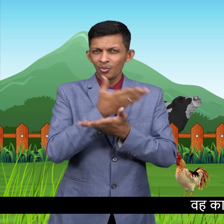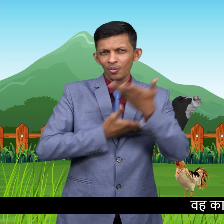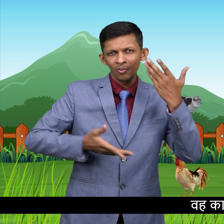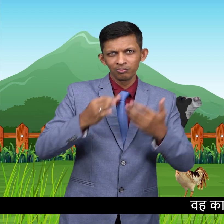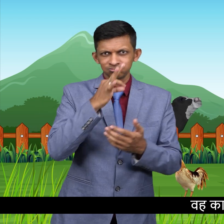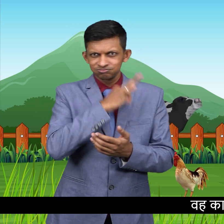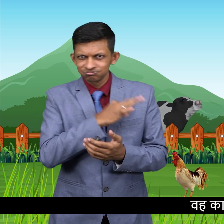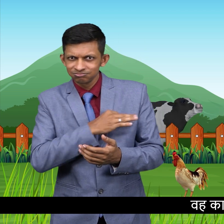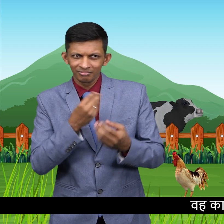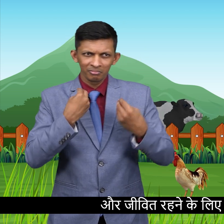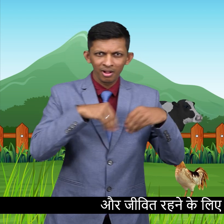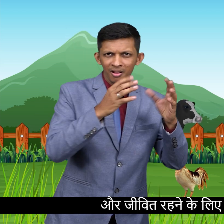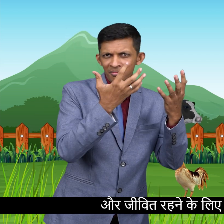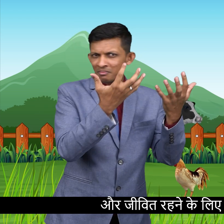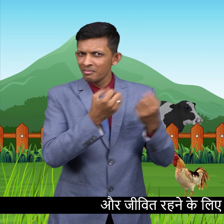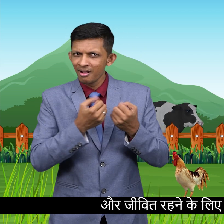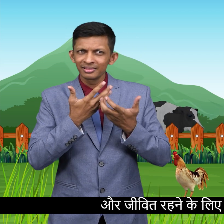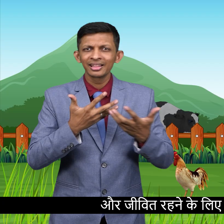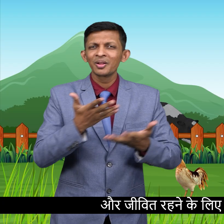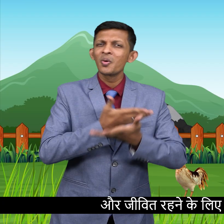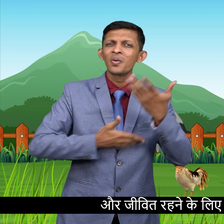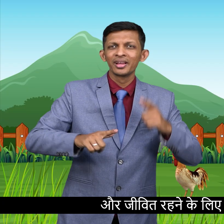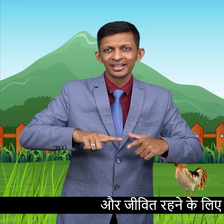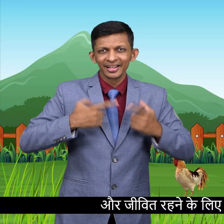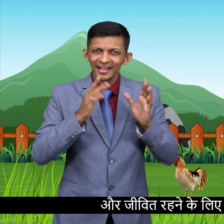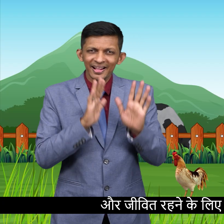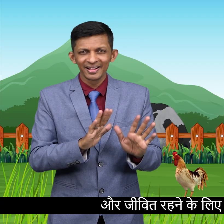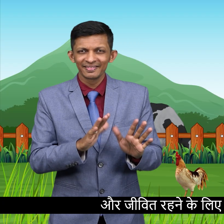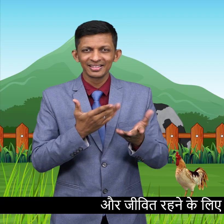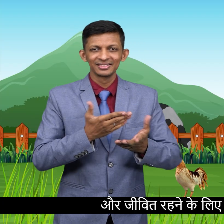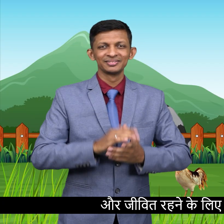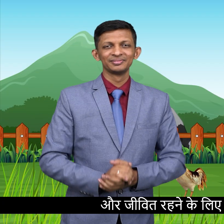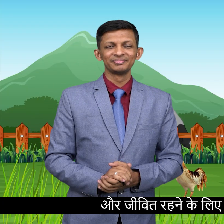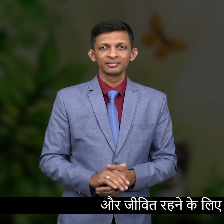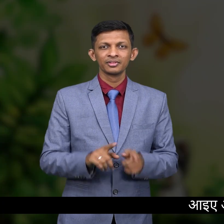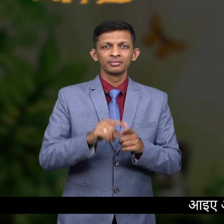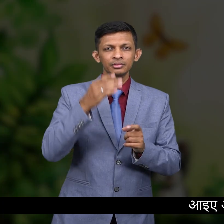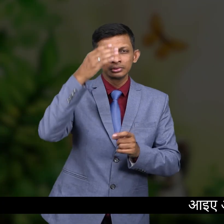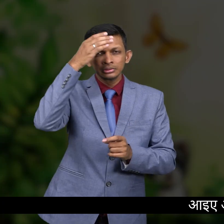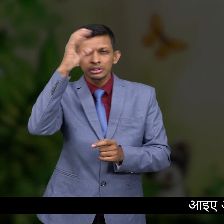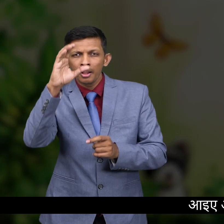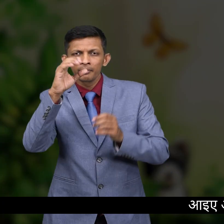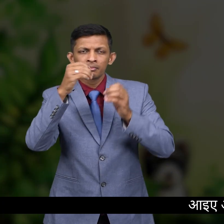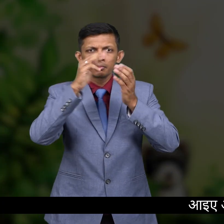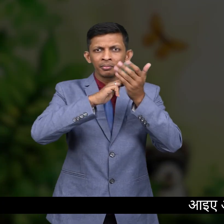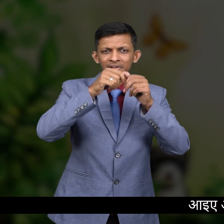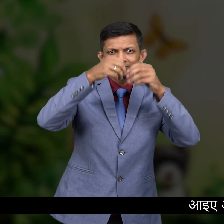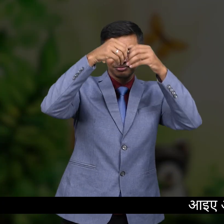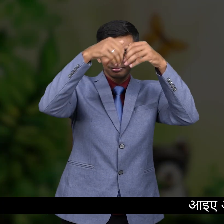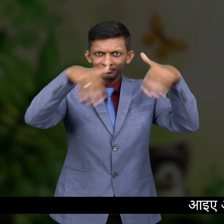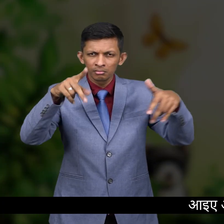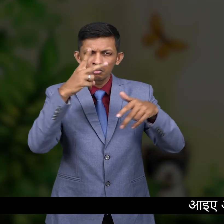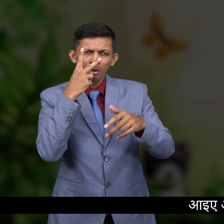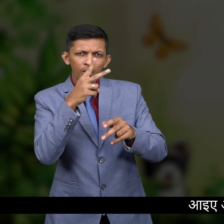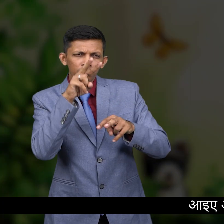वह काम जो लोग पैसा कमाने और जीवित रहने के लिए आवश्यक चीजें खरीदने के लिए करते हैं। आइए अवधारणा मानचित्र